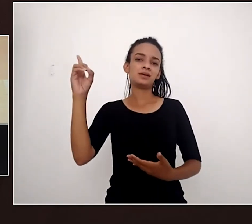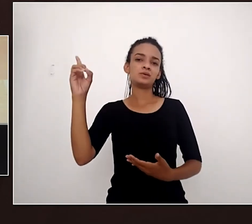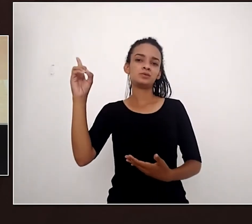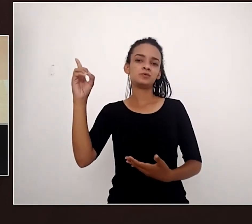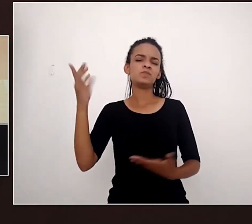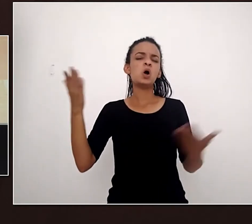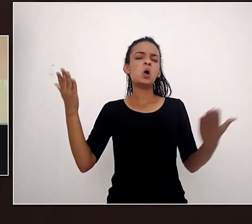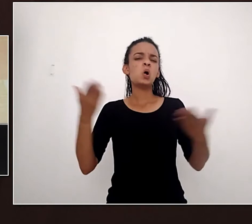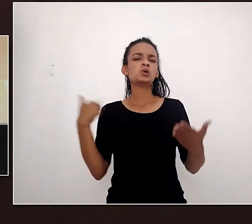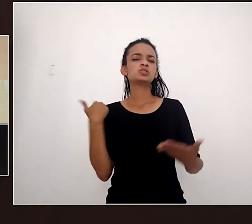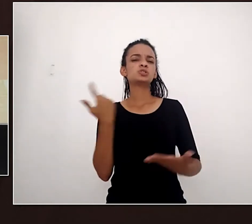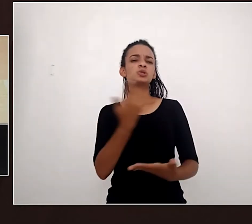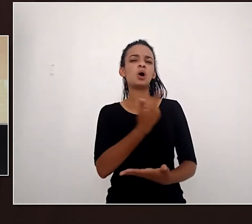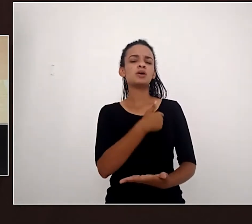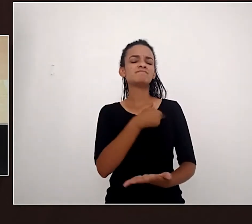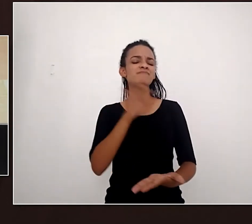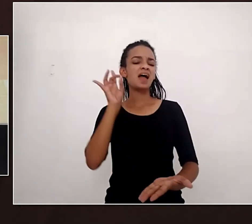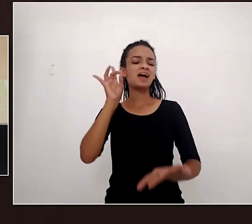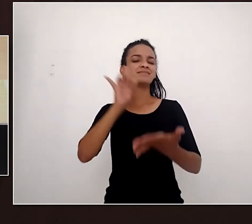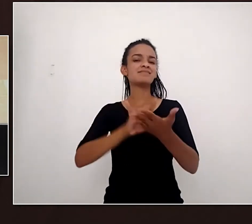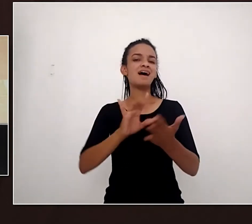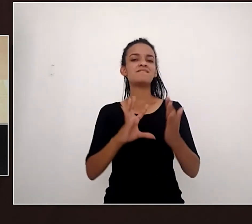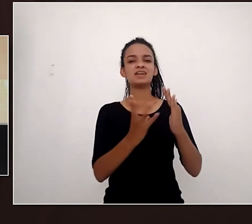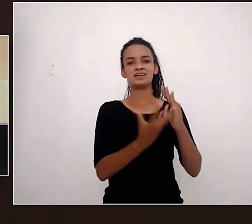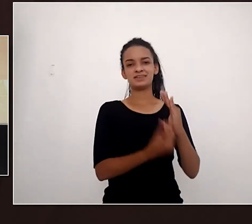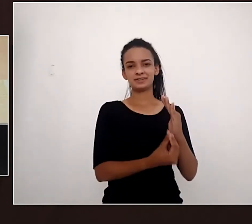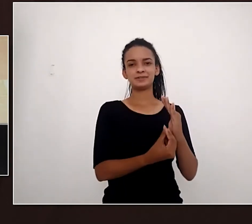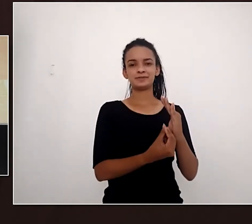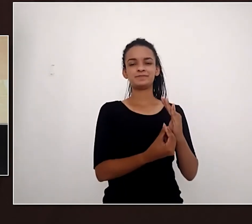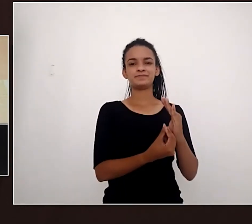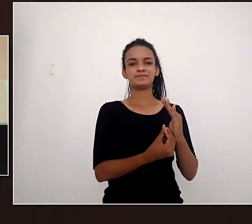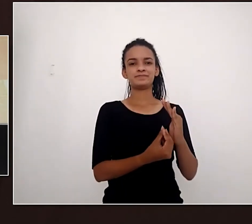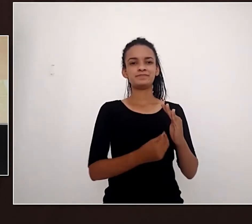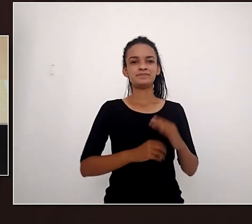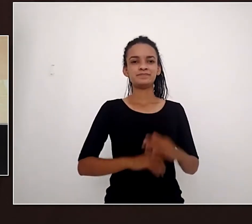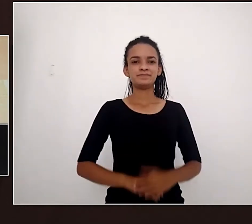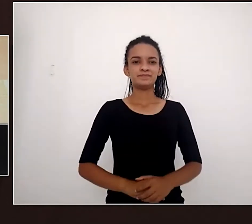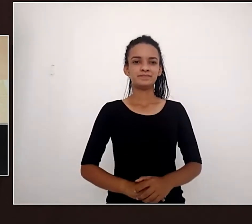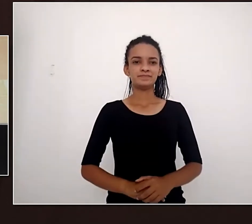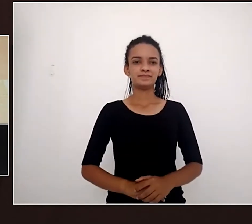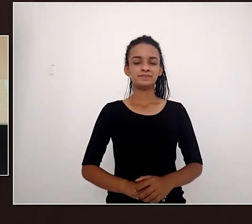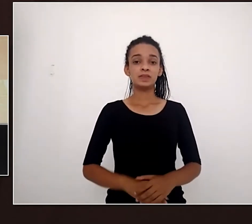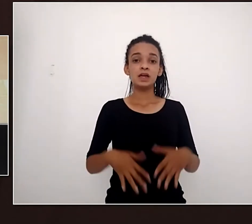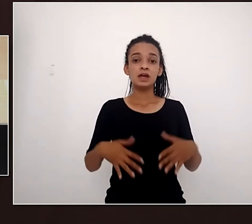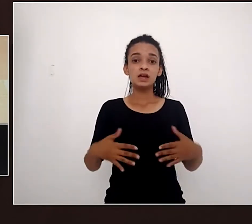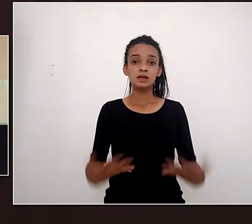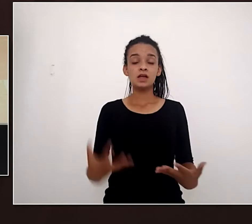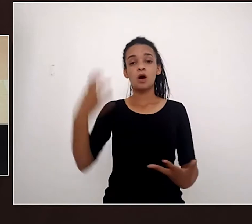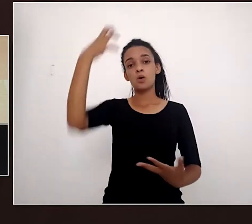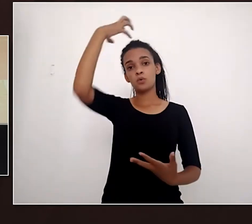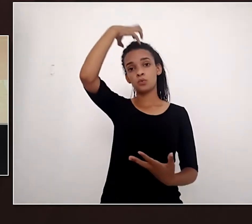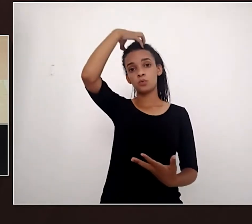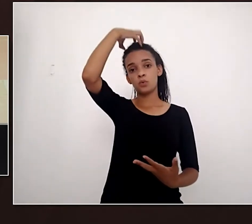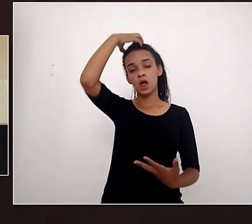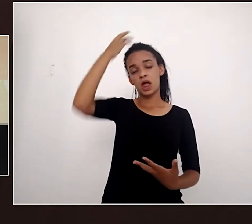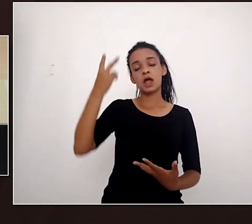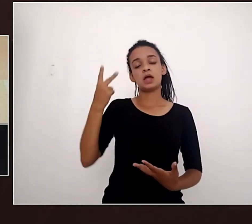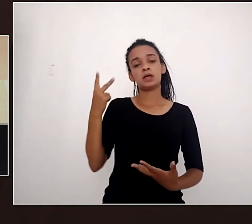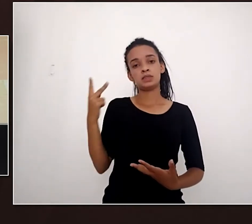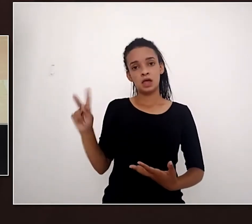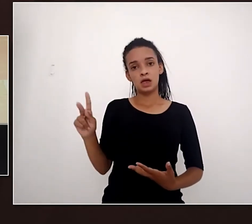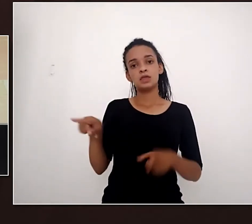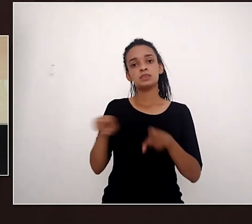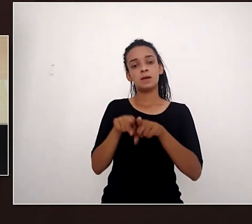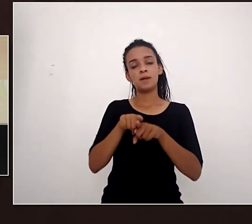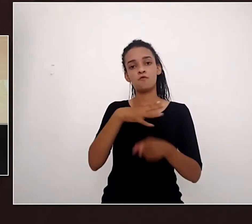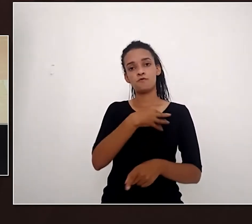da igreja, Bom, aí então o reinado de Vespasiano e seu filho Tito durou